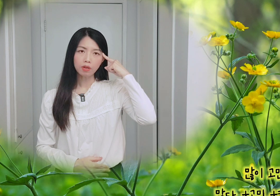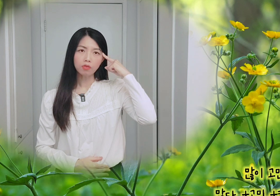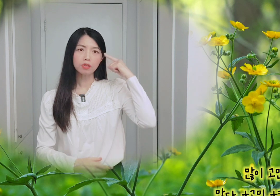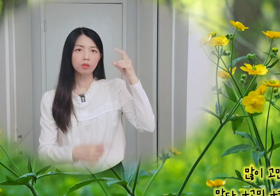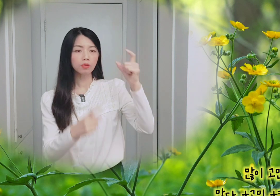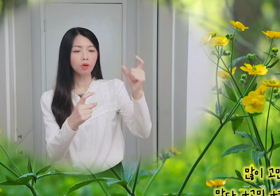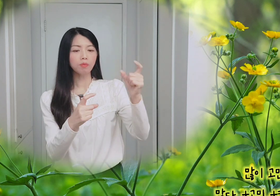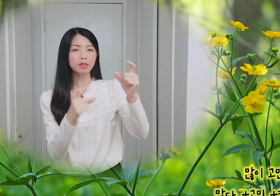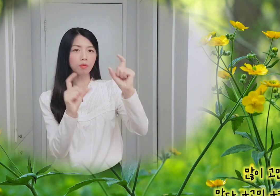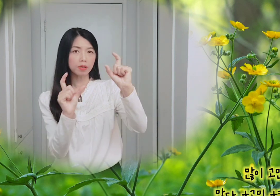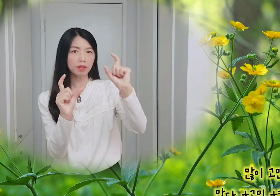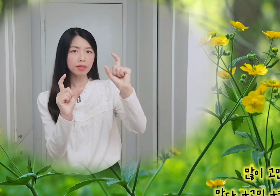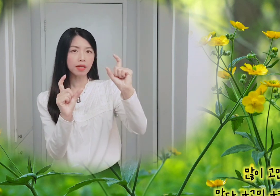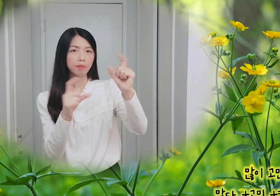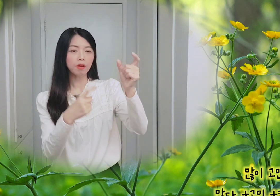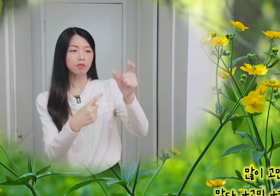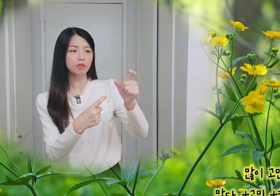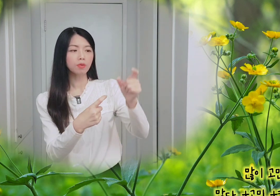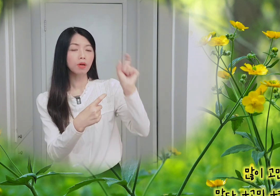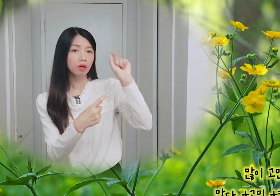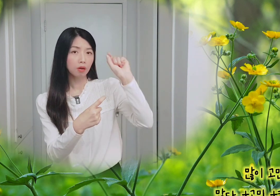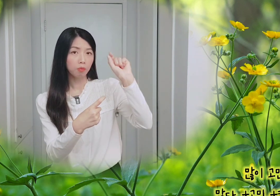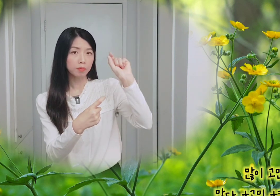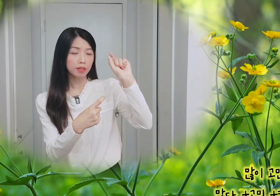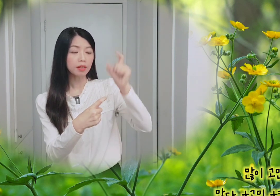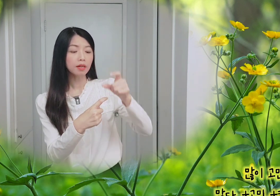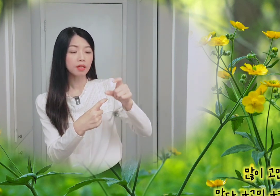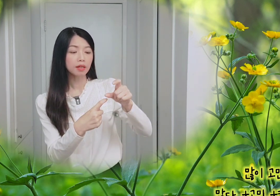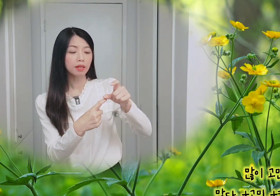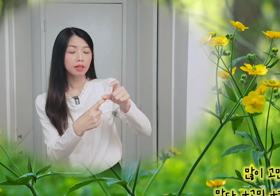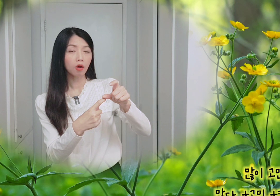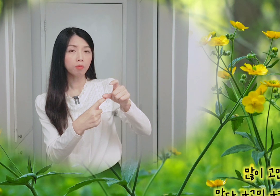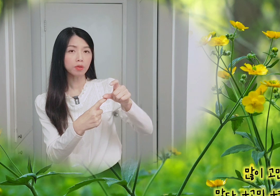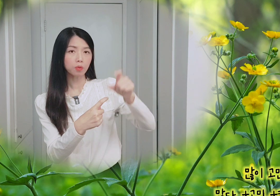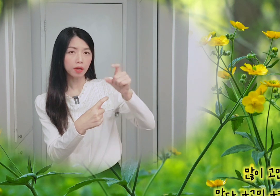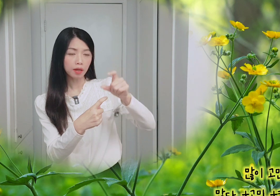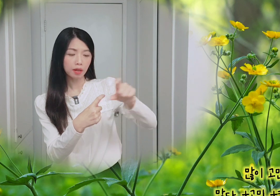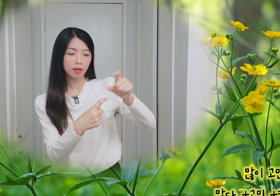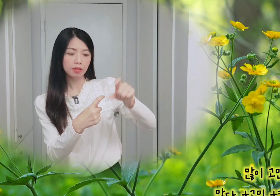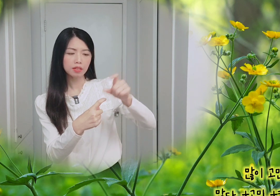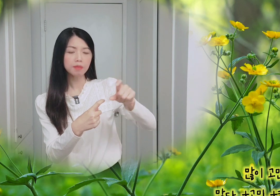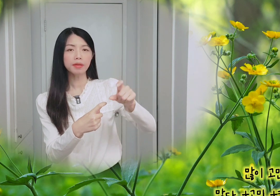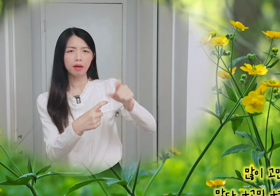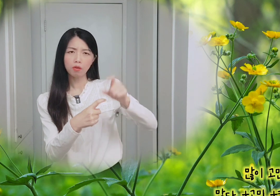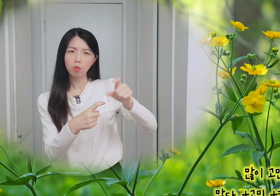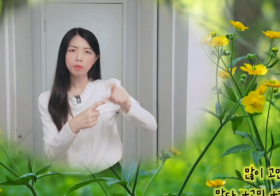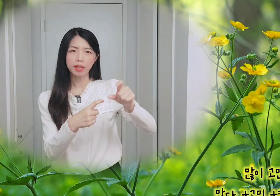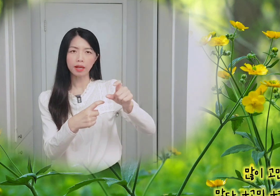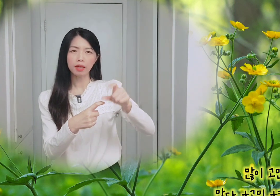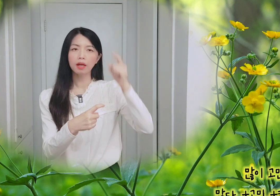관자놀이를 한번 찍어주시고 엄지 검지를 사이를 벌려주시고 엄지를 이 검지 쪽에 스치면